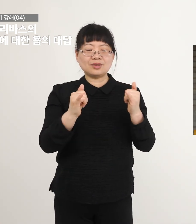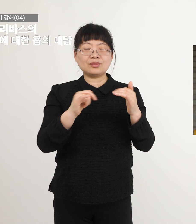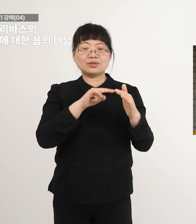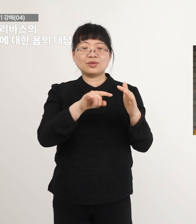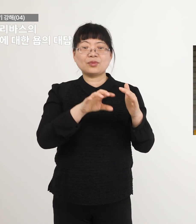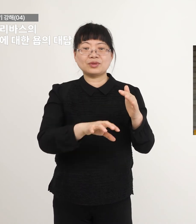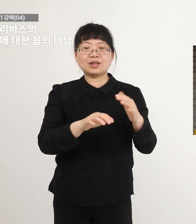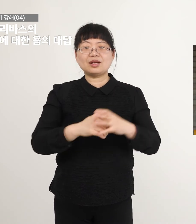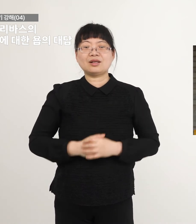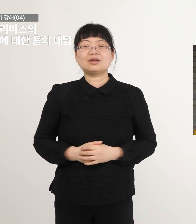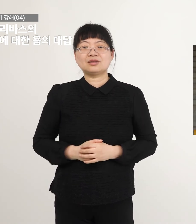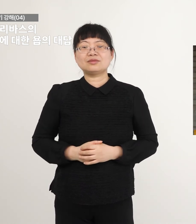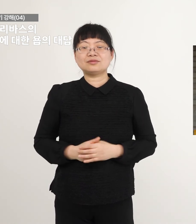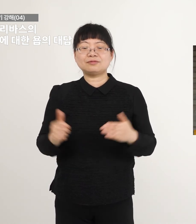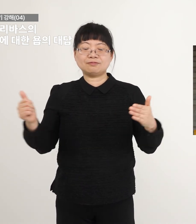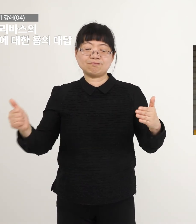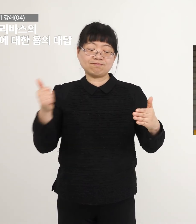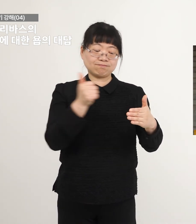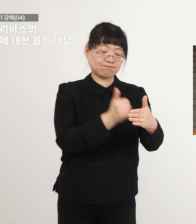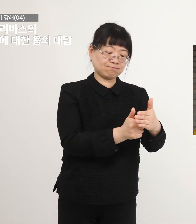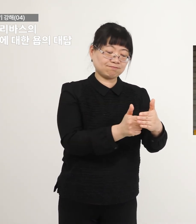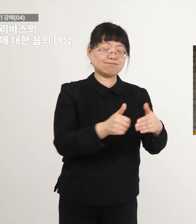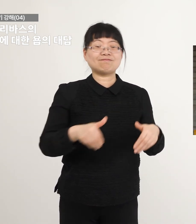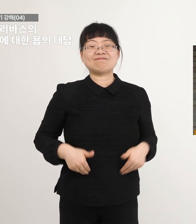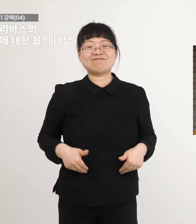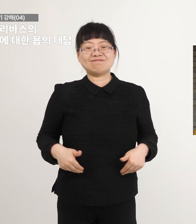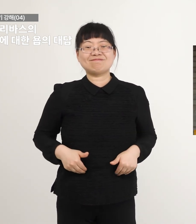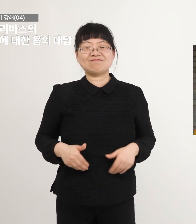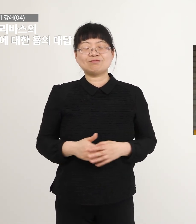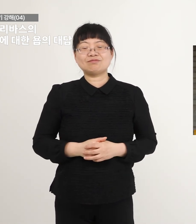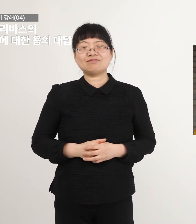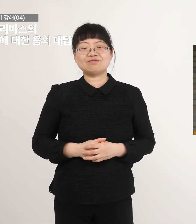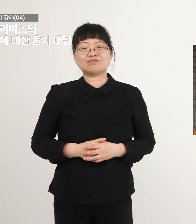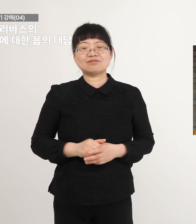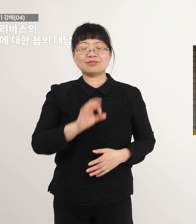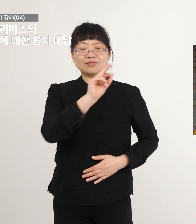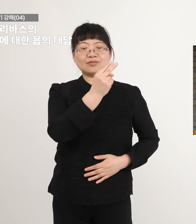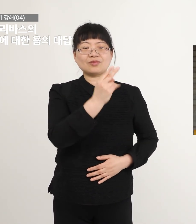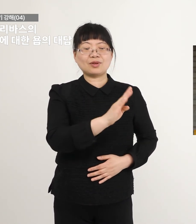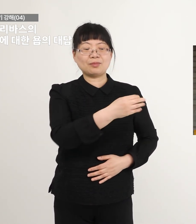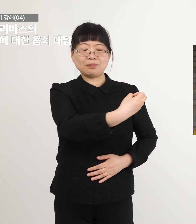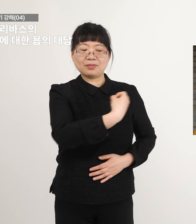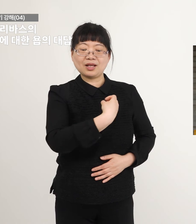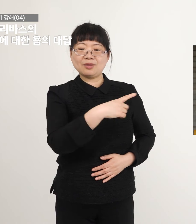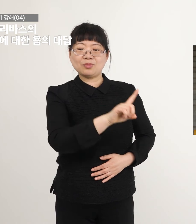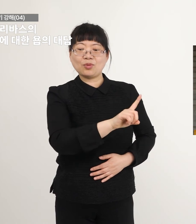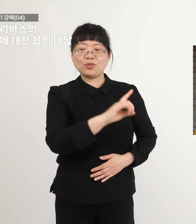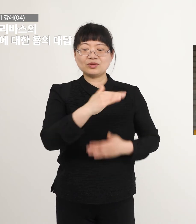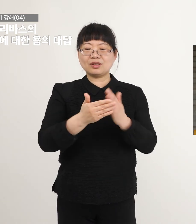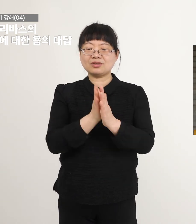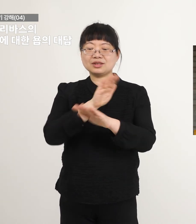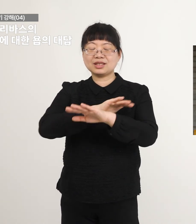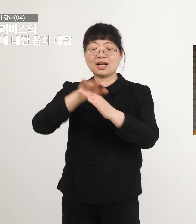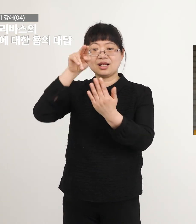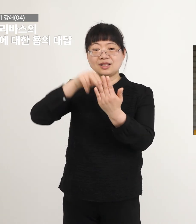우리가 인카네이션 할 수 있어야 돼요. 그렇다고 해서 욥이 이런 얘기를 해요. 자, 성경을 잘